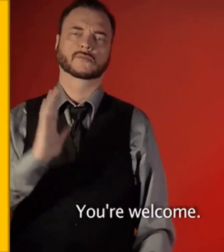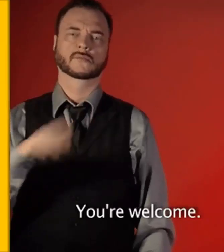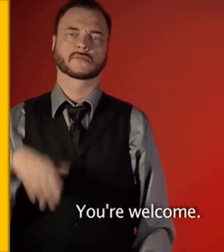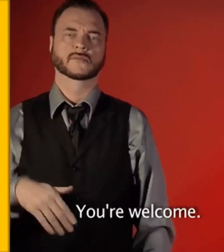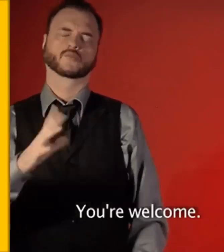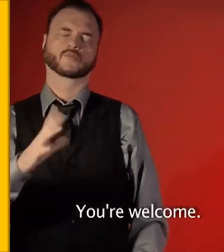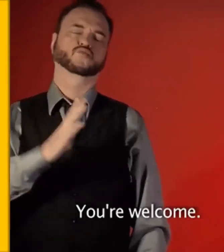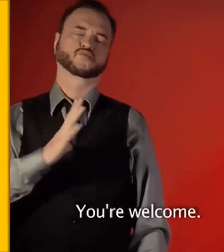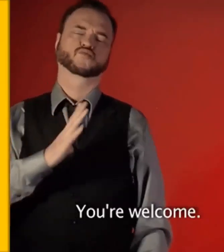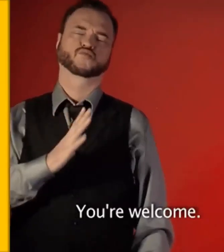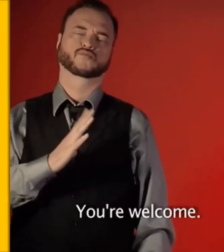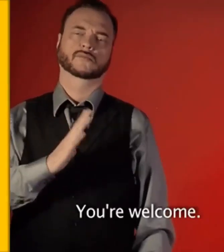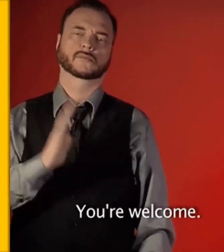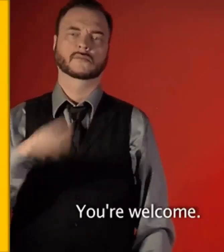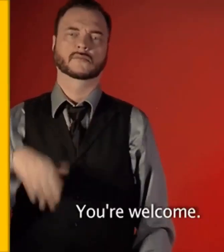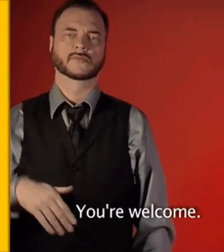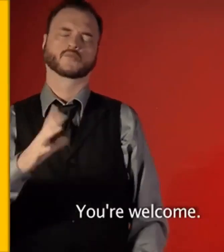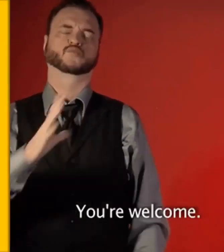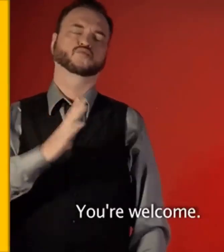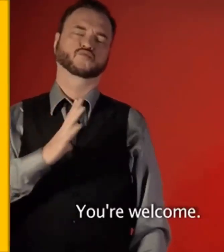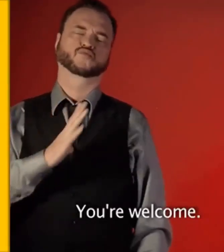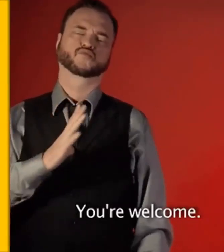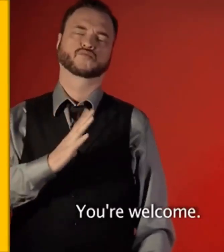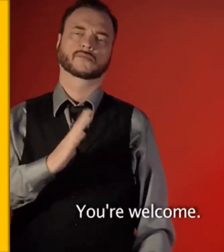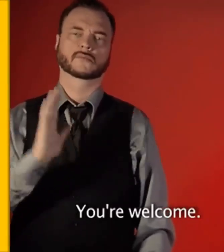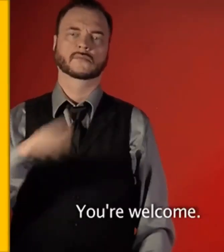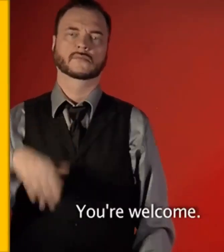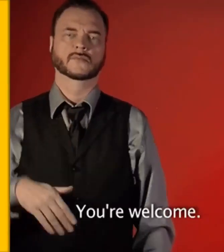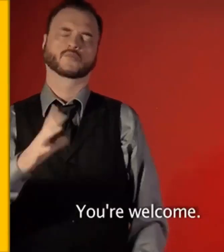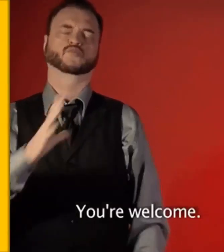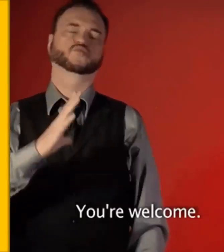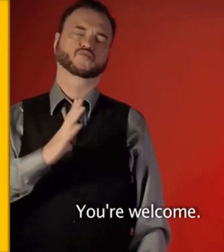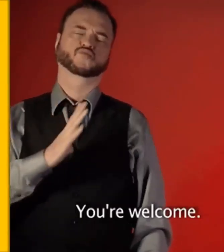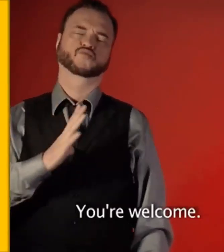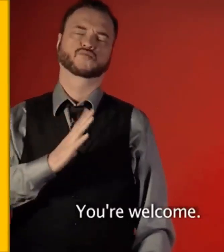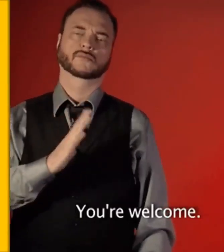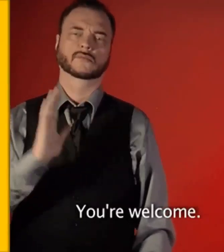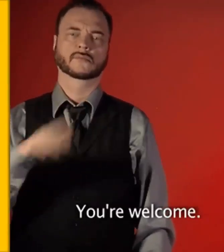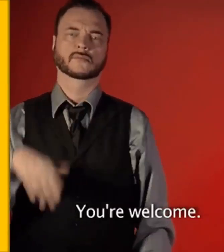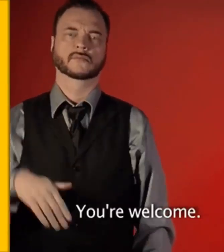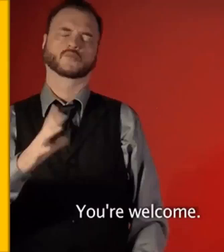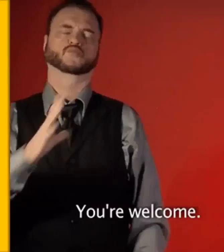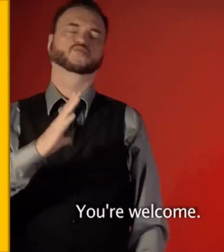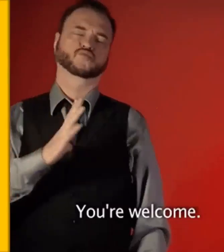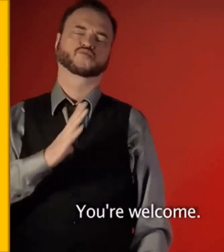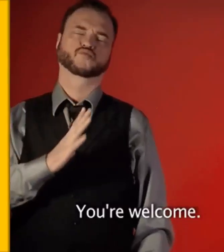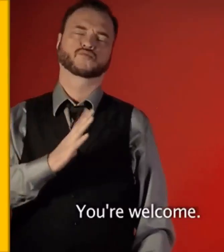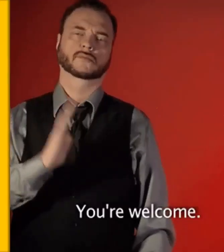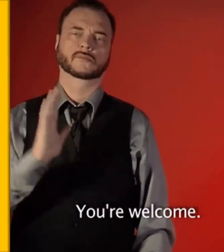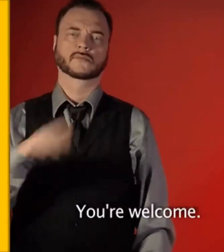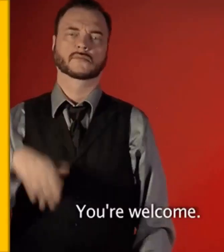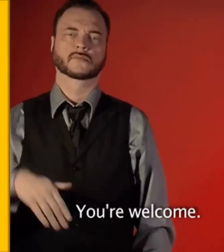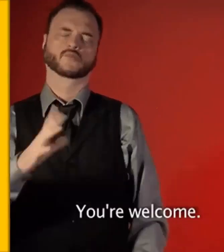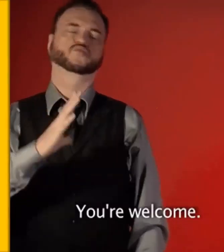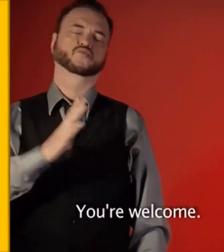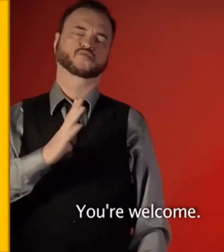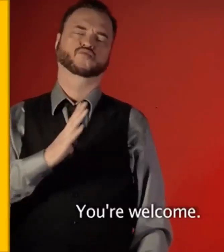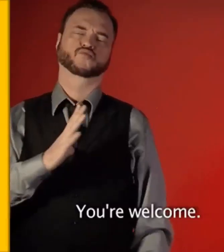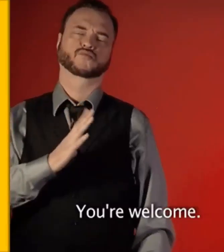Digamos que en español decimos de nada, pero en inglés dicen tú estás